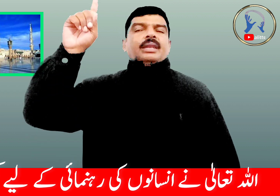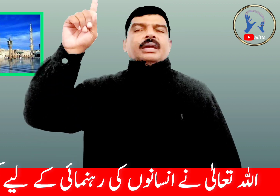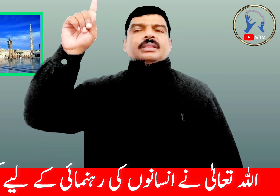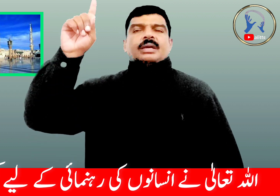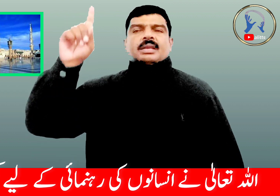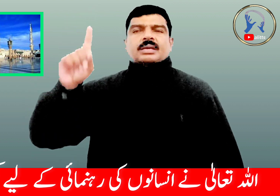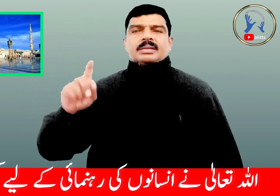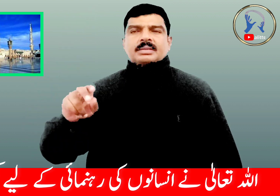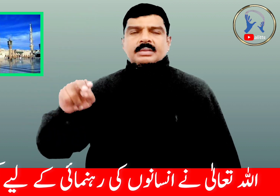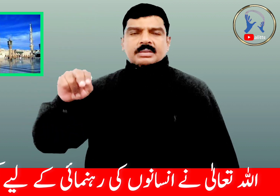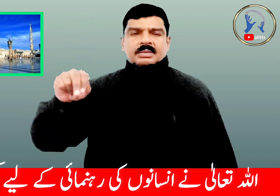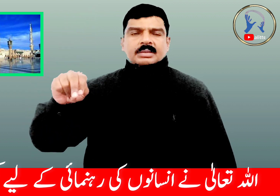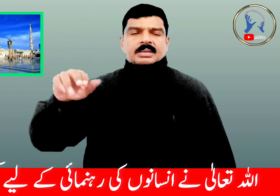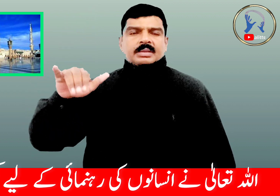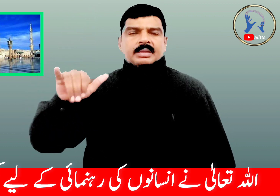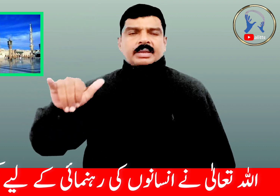اللہ تعالی نے